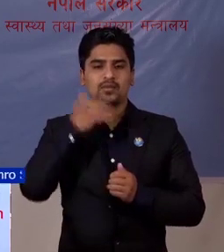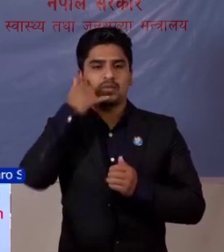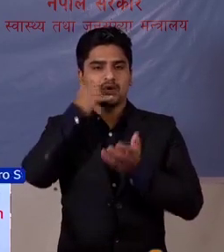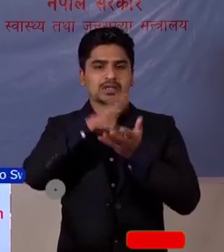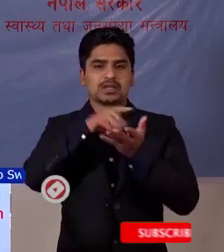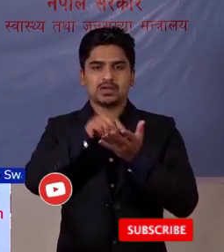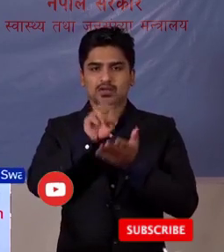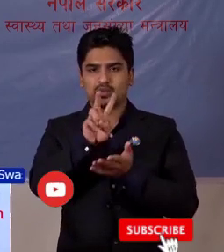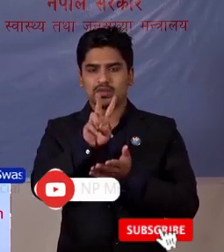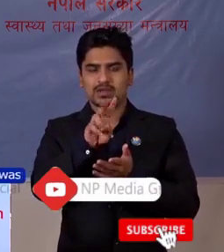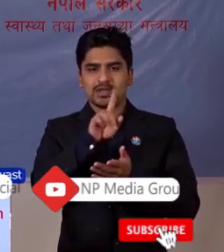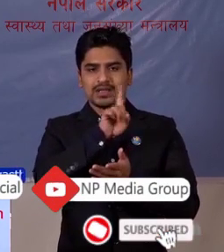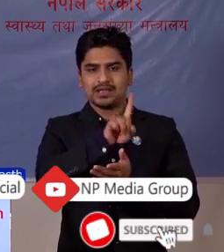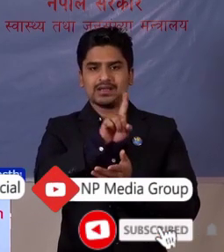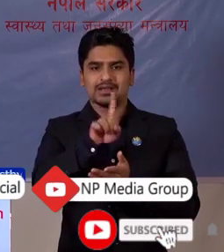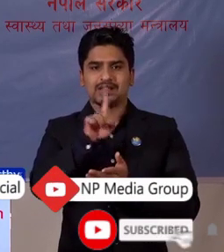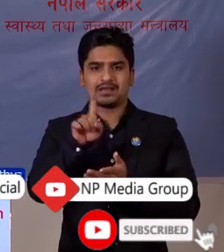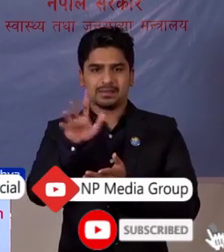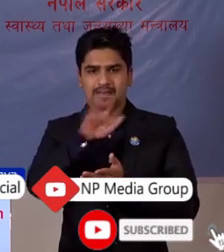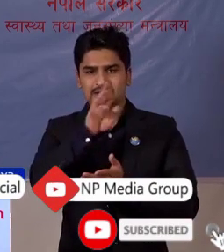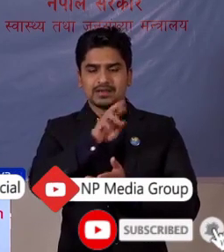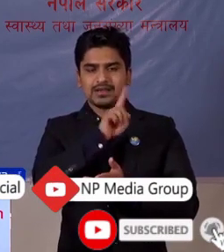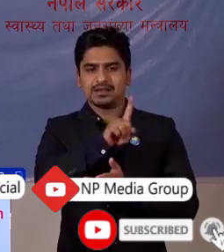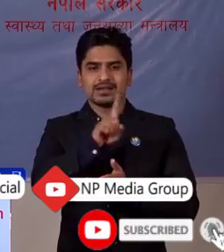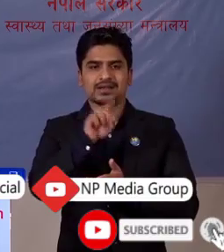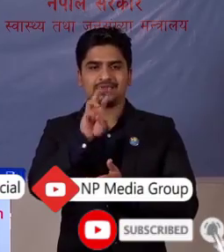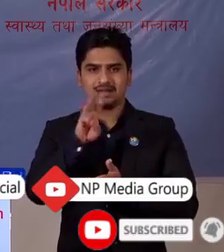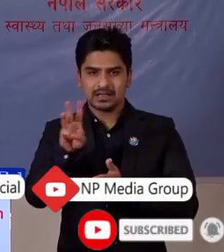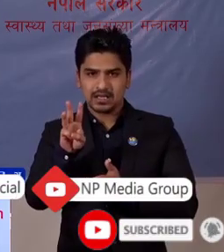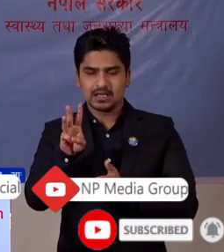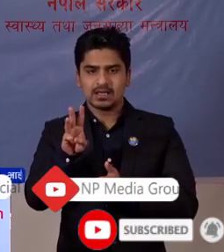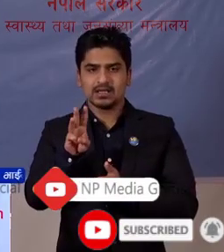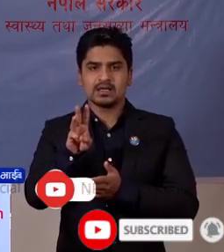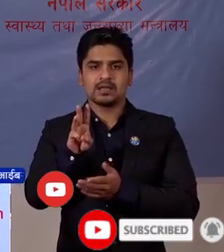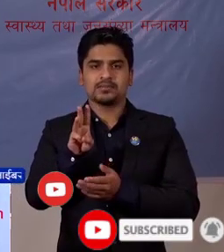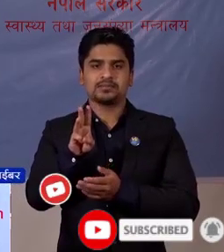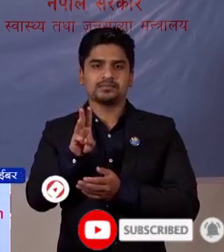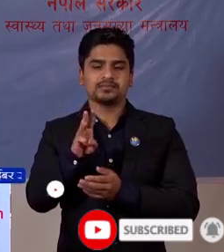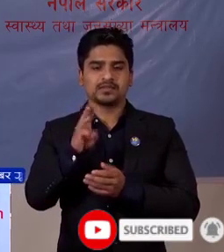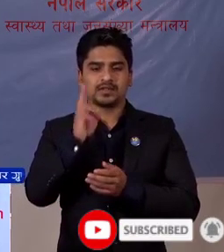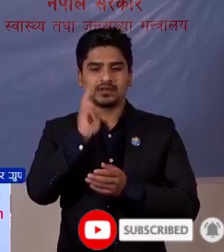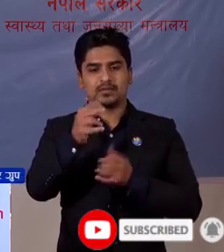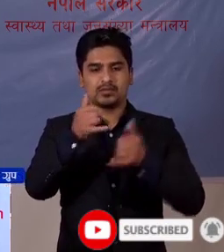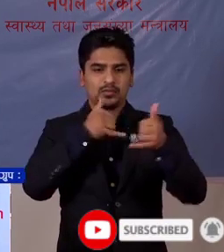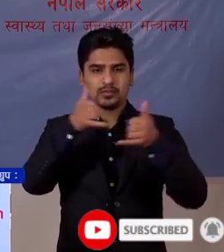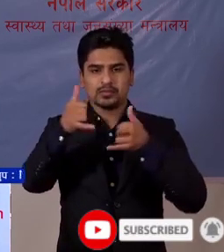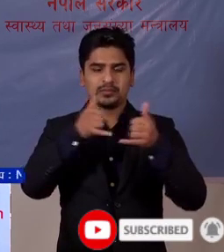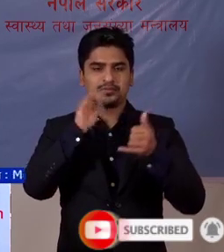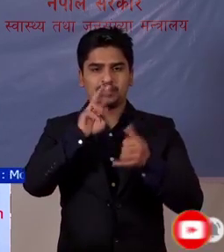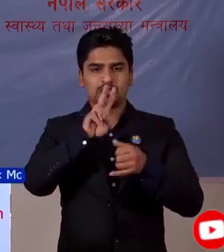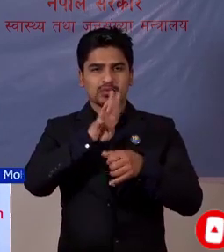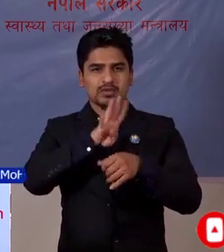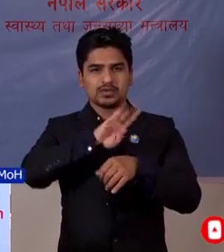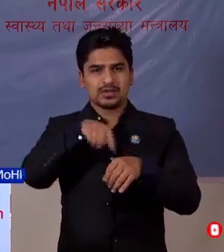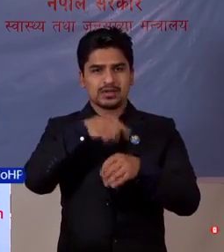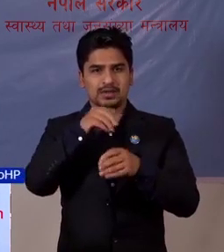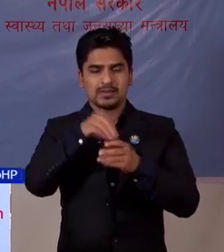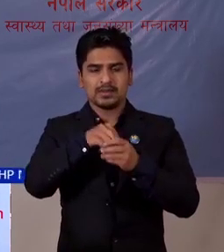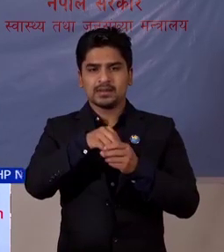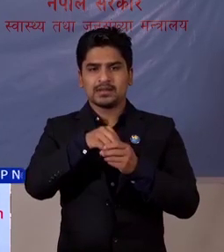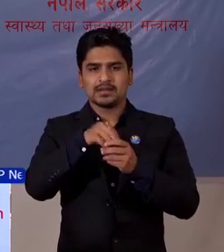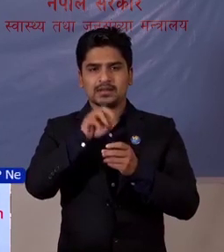कल सेन्टरहरू 2 11:15 र 11:33, जसमा कलहरू आएको सङ्ख्या गत 24